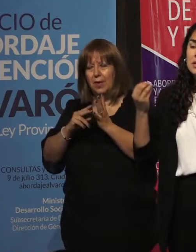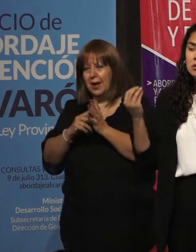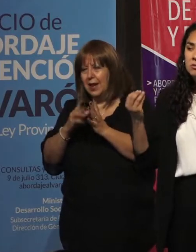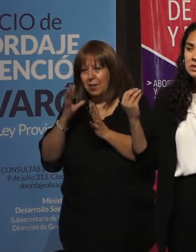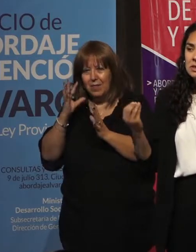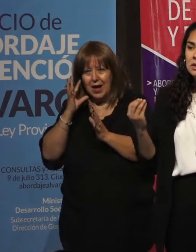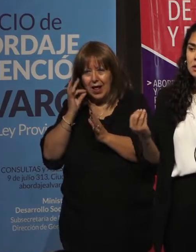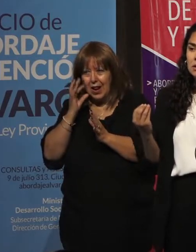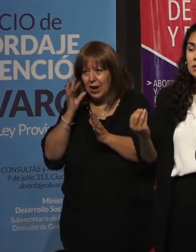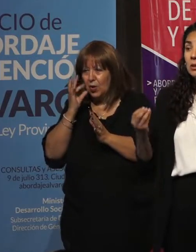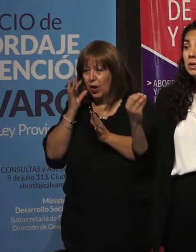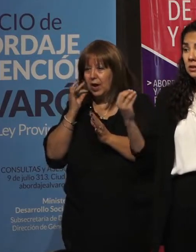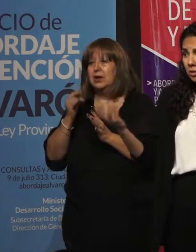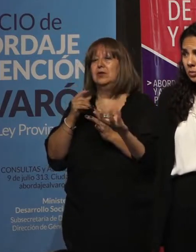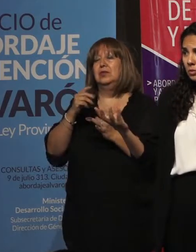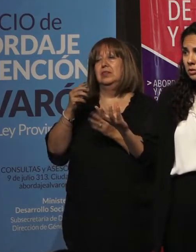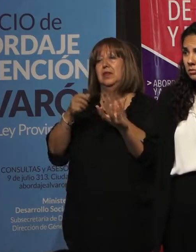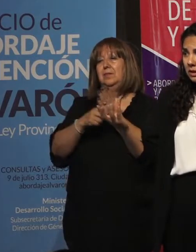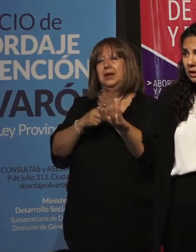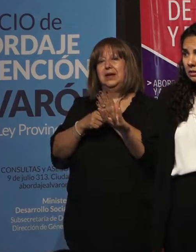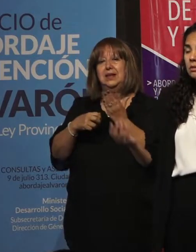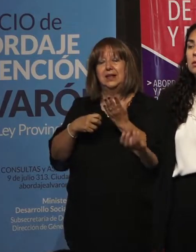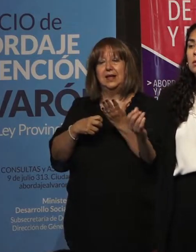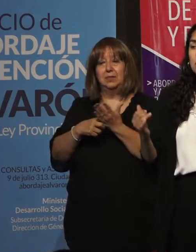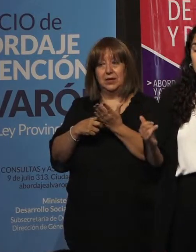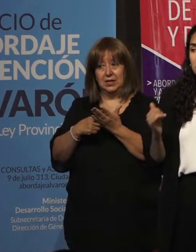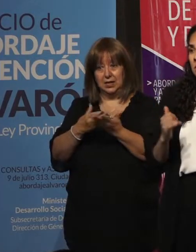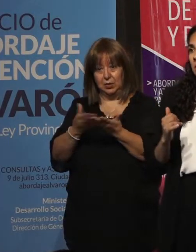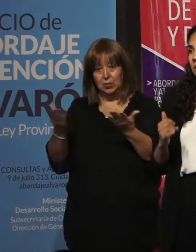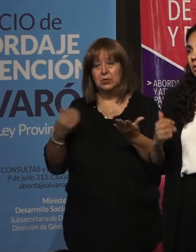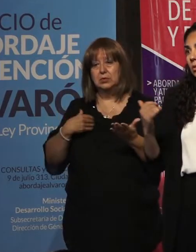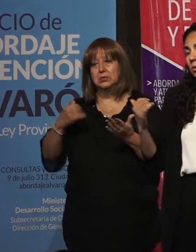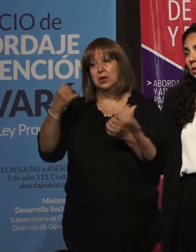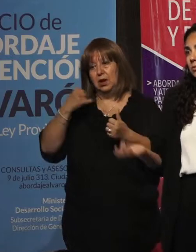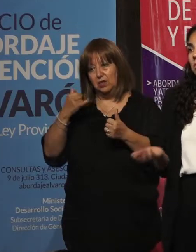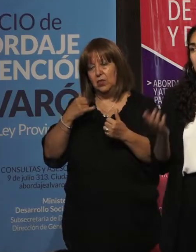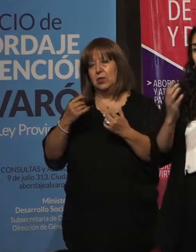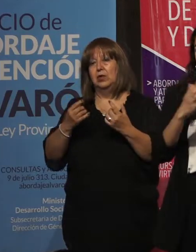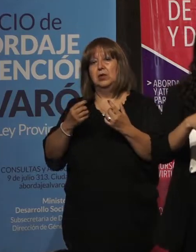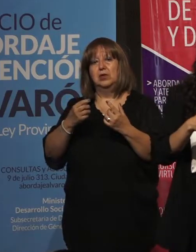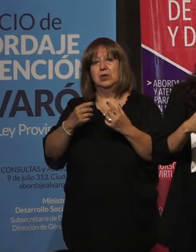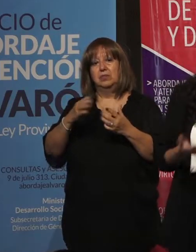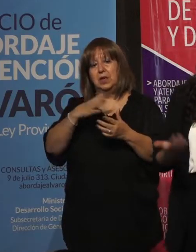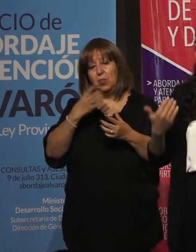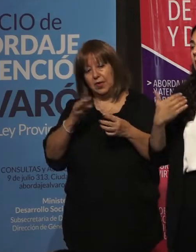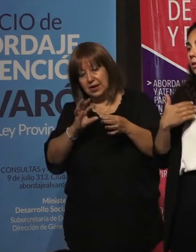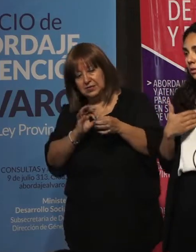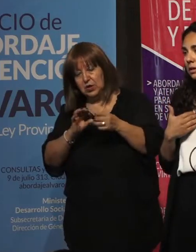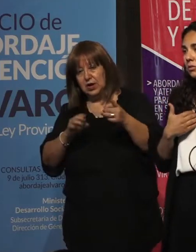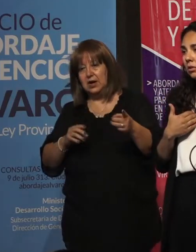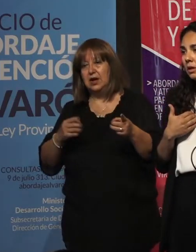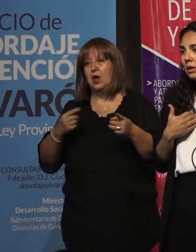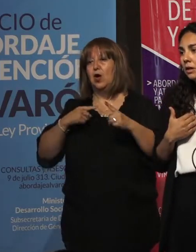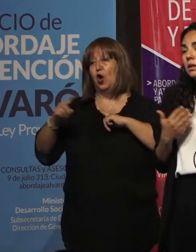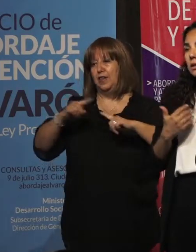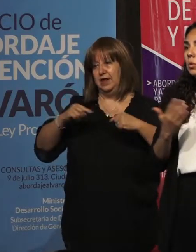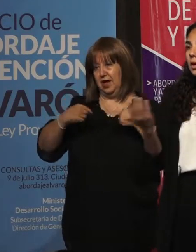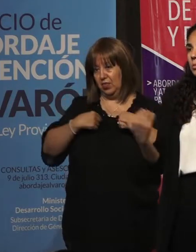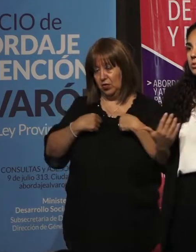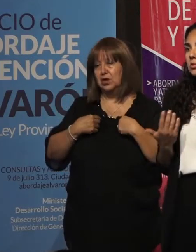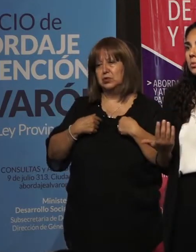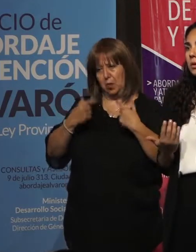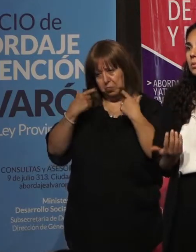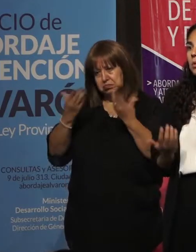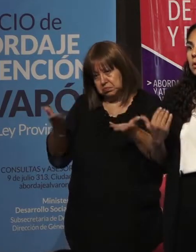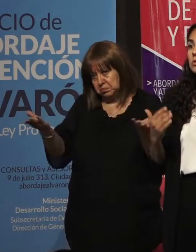en cualquier oficina del Ministerio Público Fiscal, pueden llamar tanto a los teléfonos de la Dirección de Enlace o de la Coordinación General, que estamos